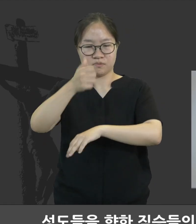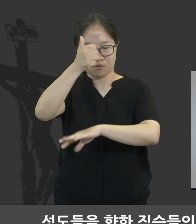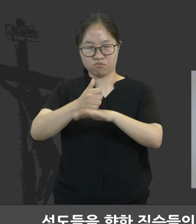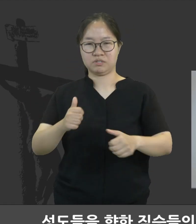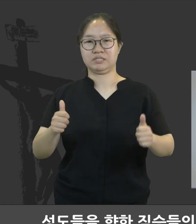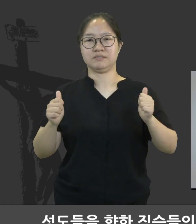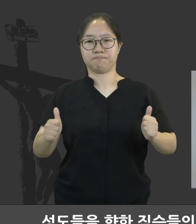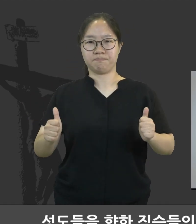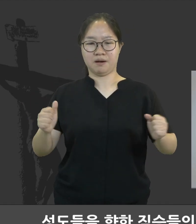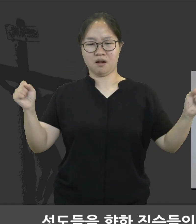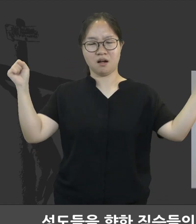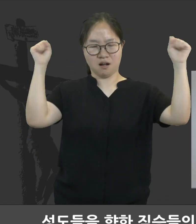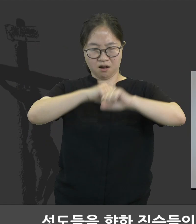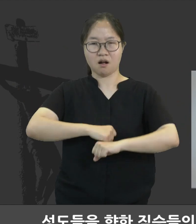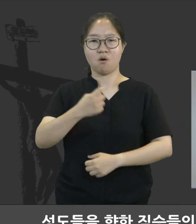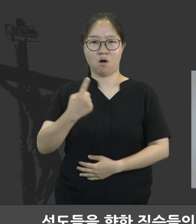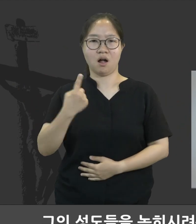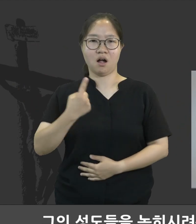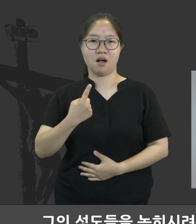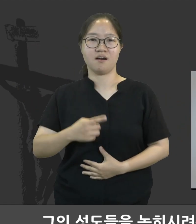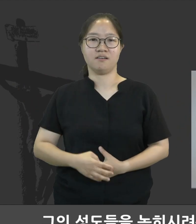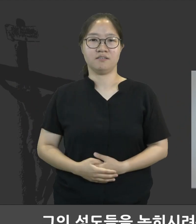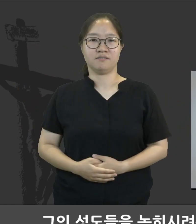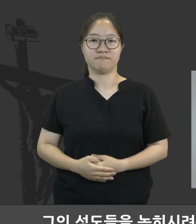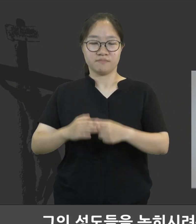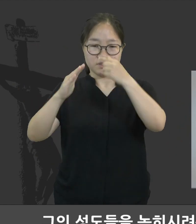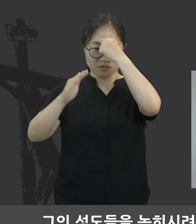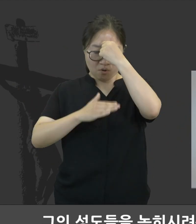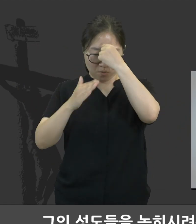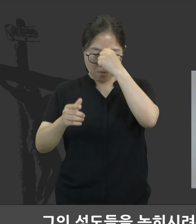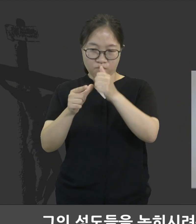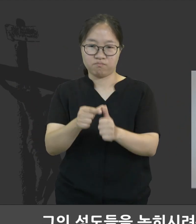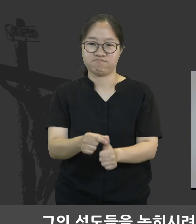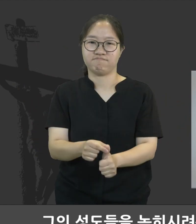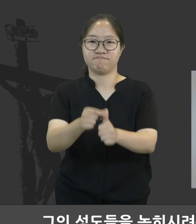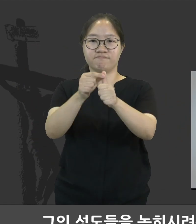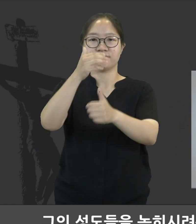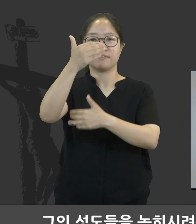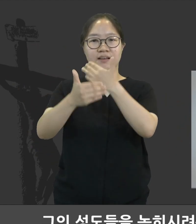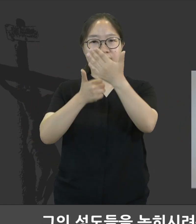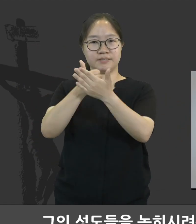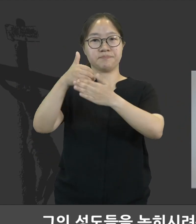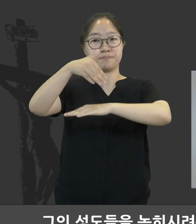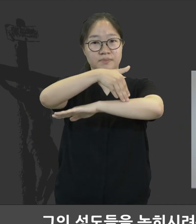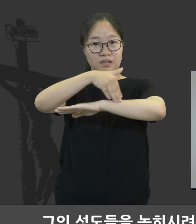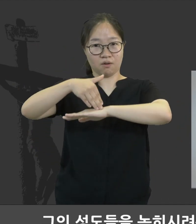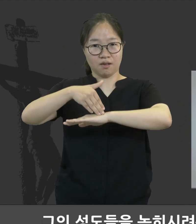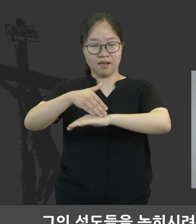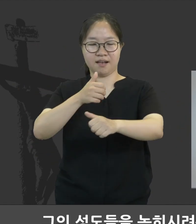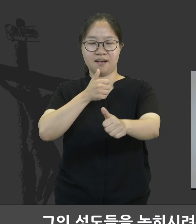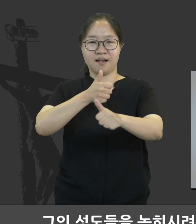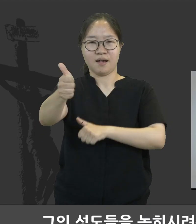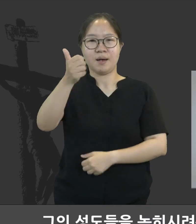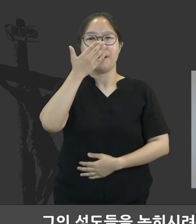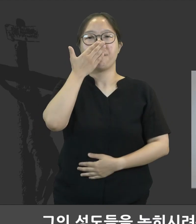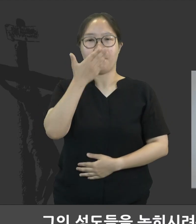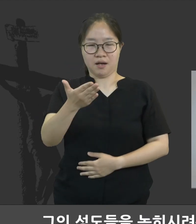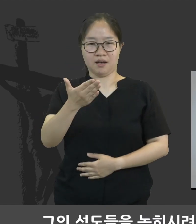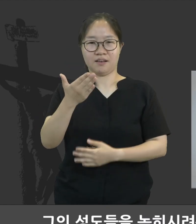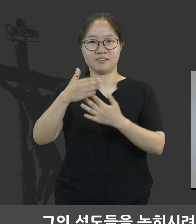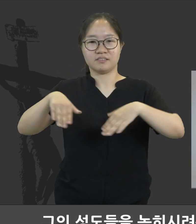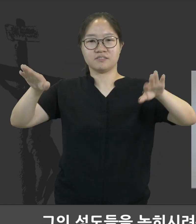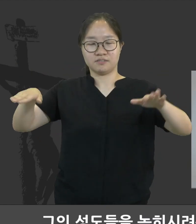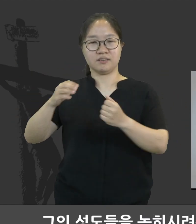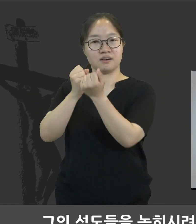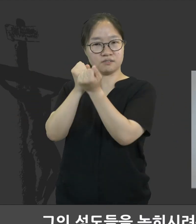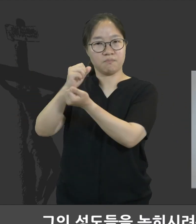멸망할 것이고 그의 성도들을 높이시려는 하나님의 계획은 승리를 거둘 것이라고 천사는